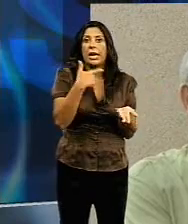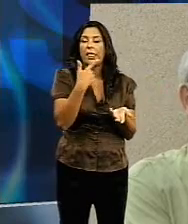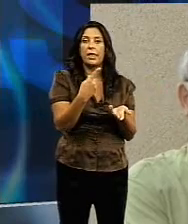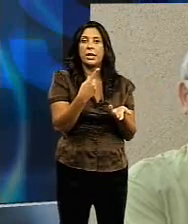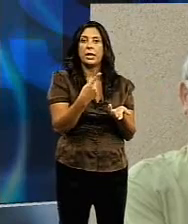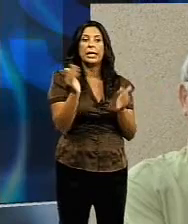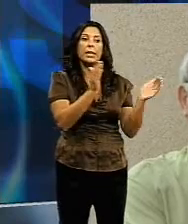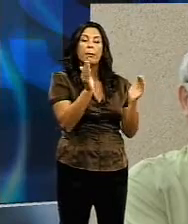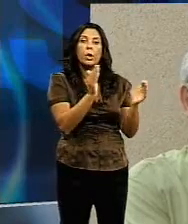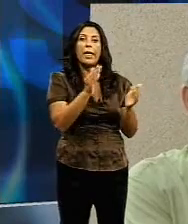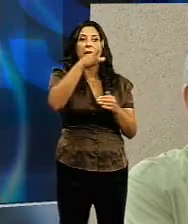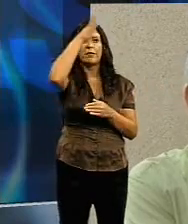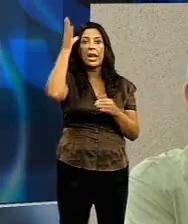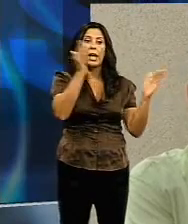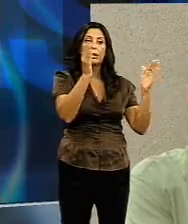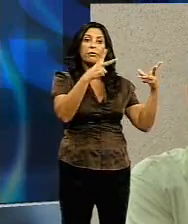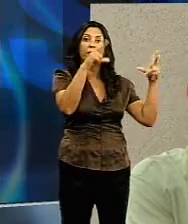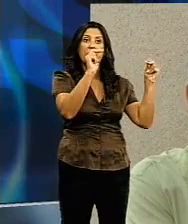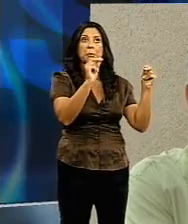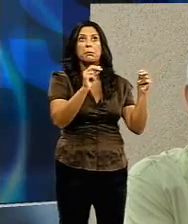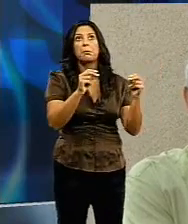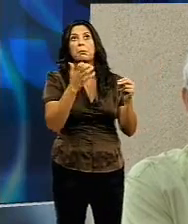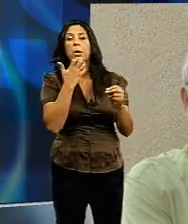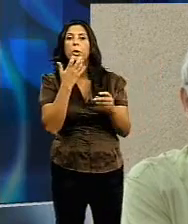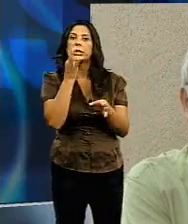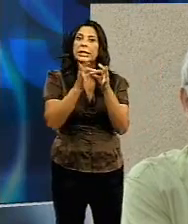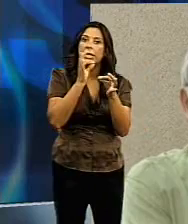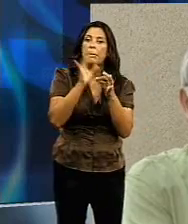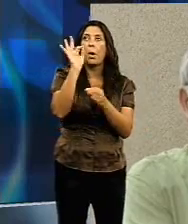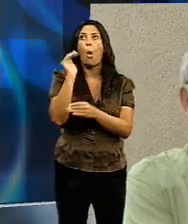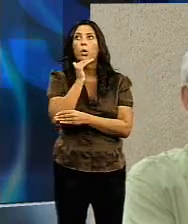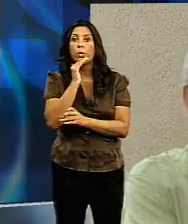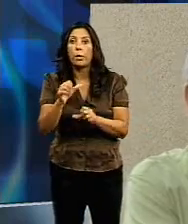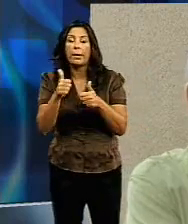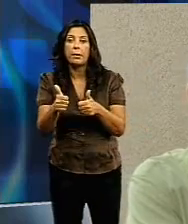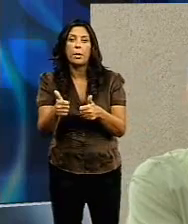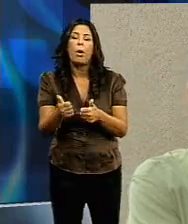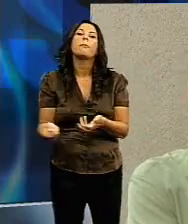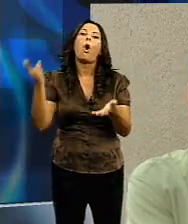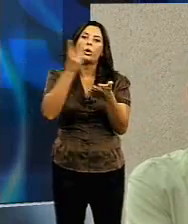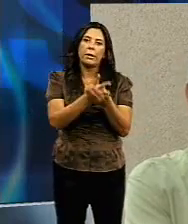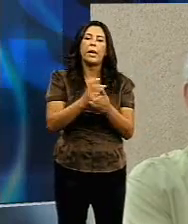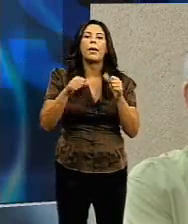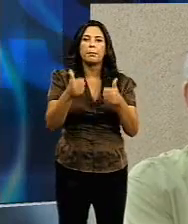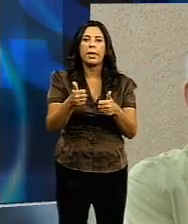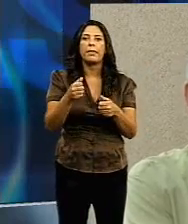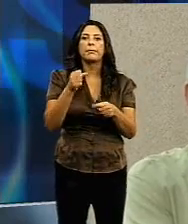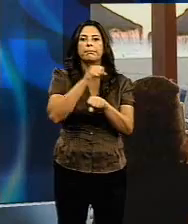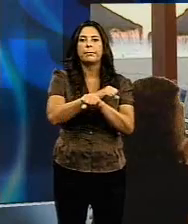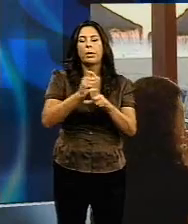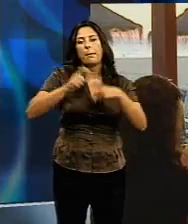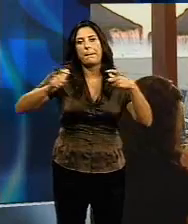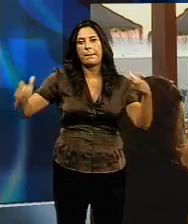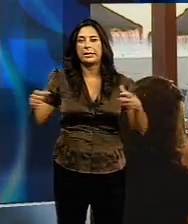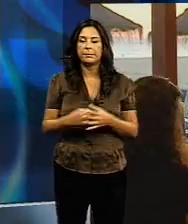que la temporada de verano comienza a tocar fin, mes de septiembre, principio de octubre, pues nuevamente vuelvan a incrementarse las cifras de desempleo.